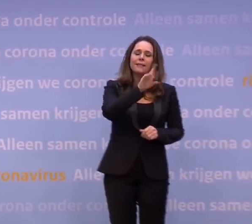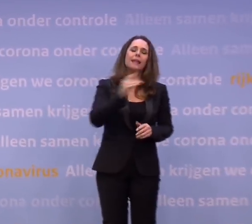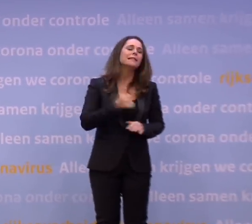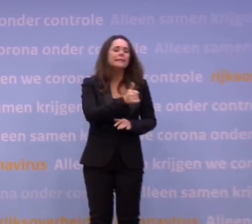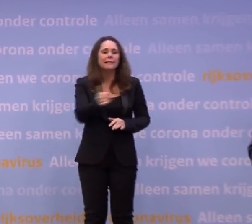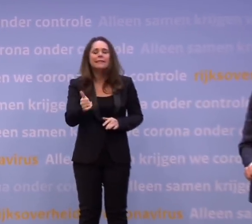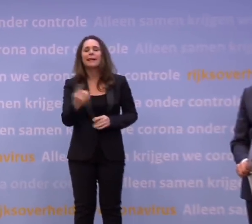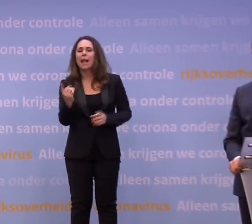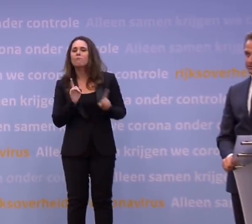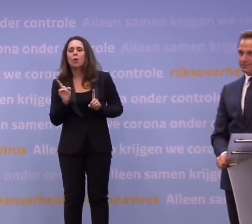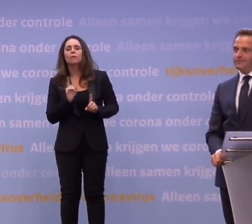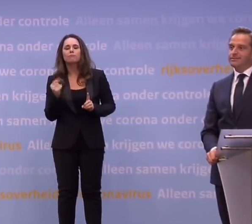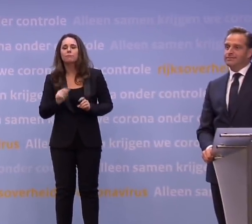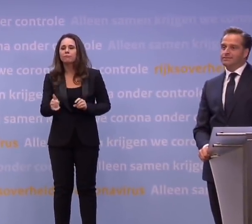beurt.